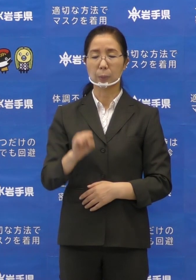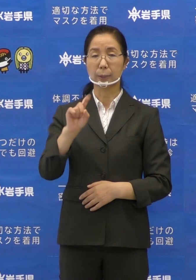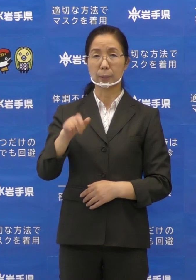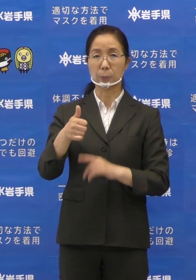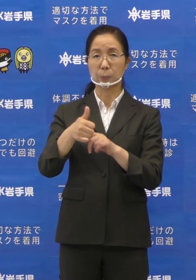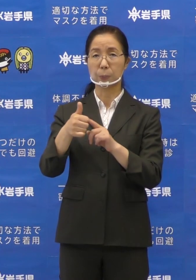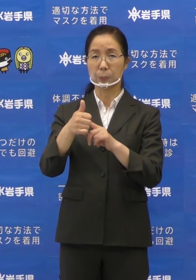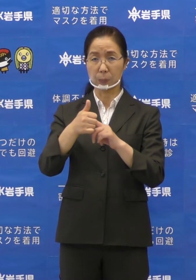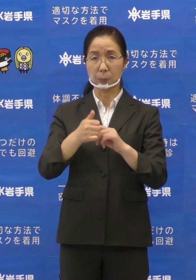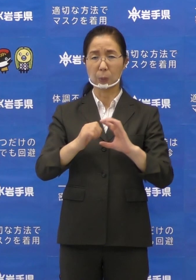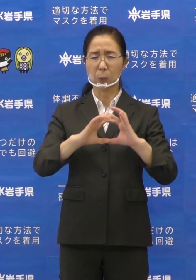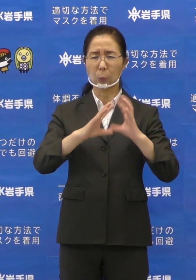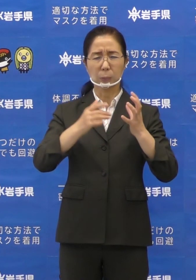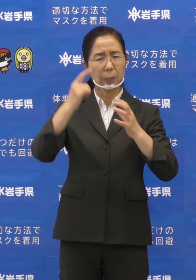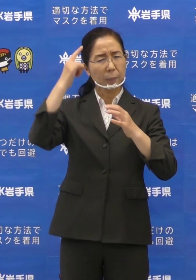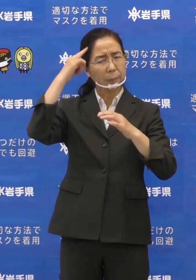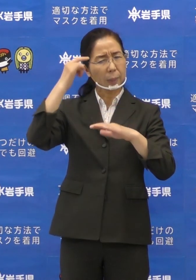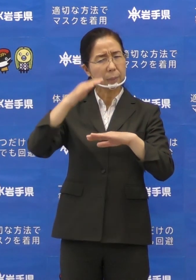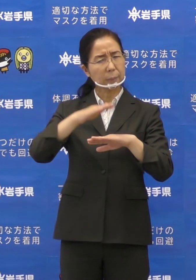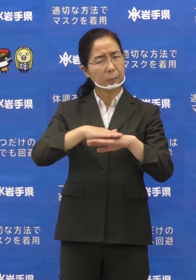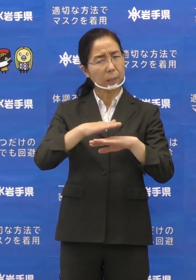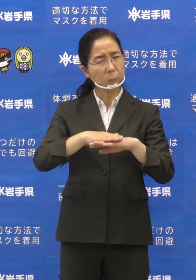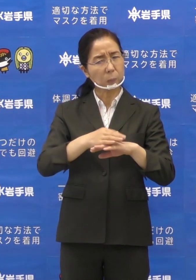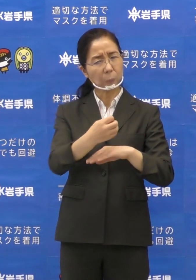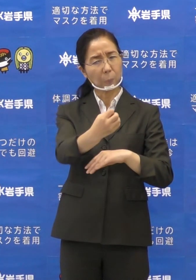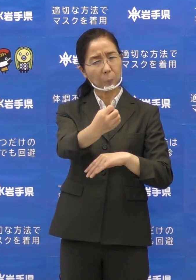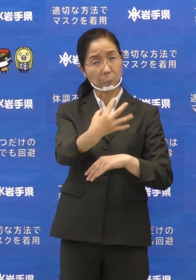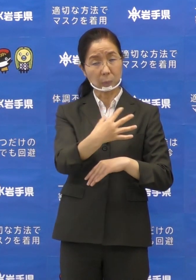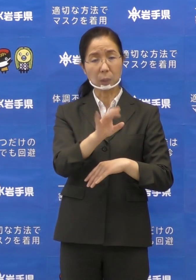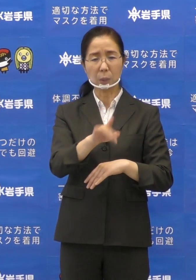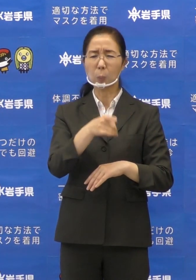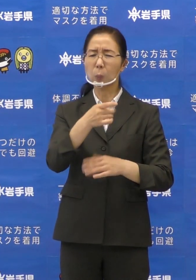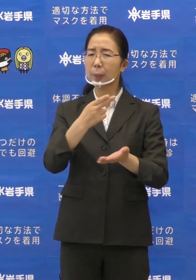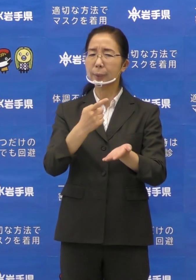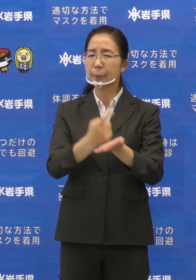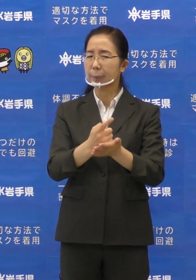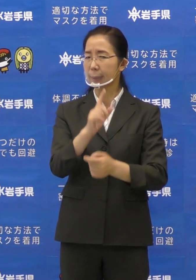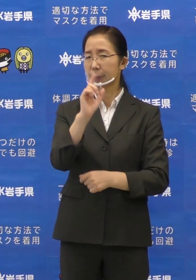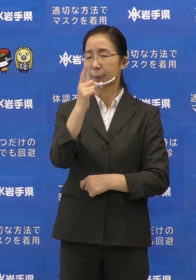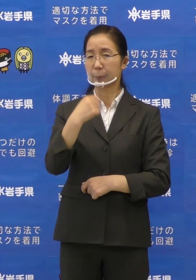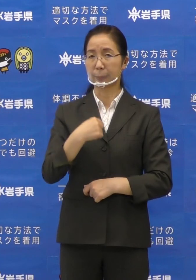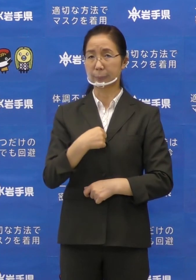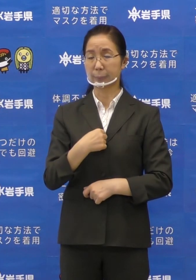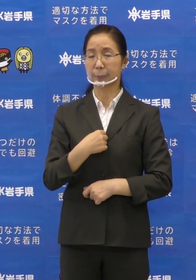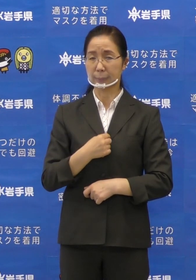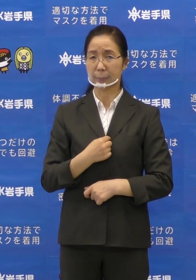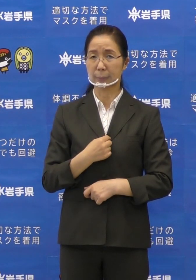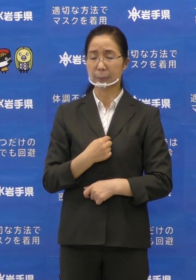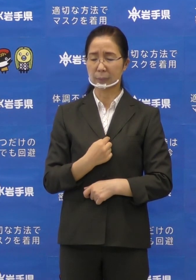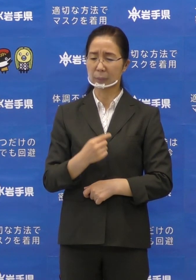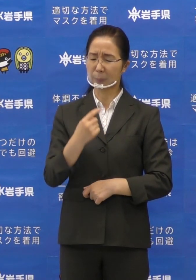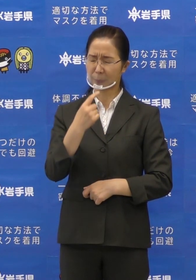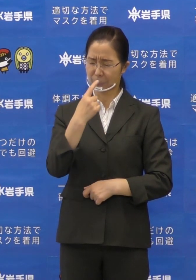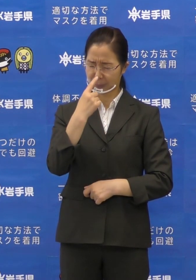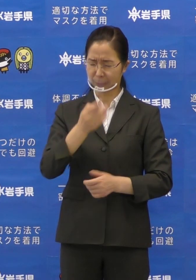国際感覚とかさっき言いましたけど、まあ、それだけではないところもあるんですけれども、でやっぱり喋れば喋るほど応援演